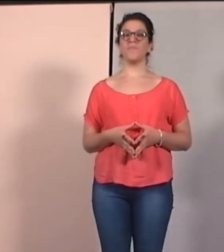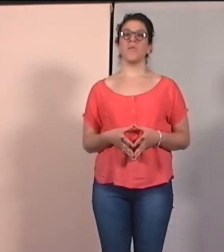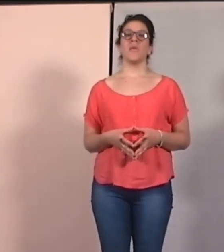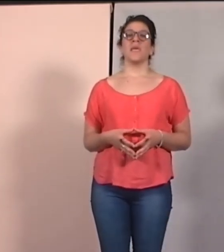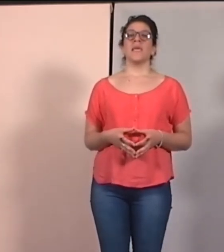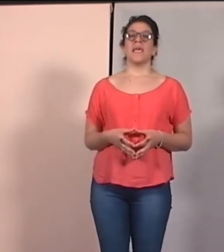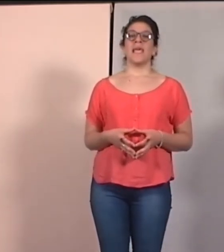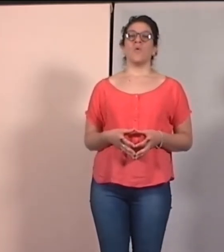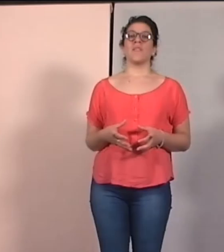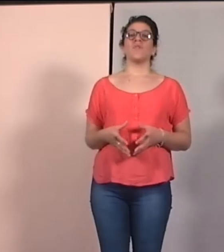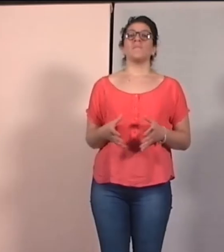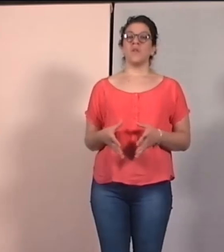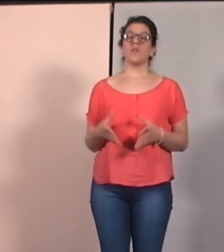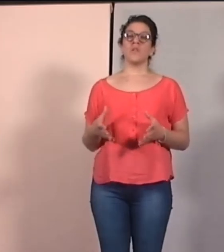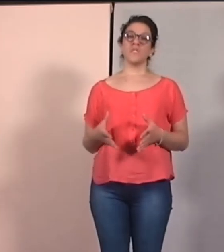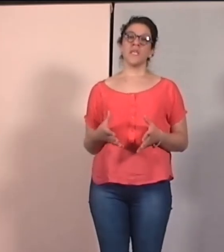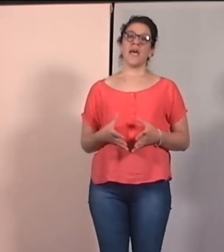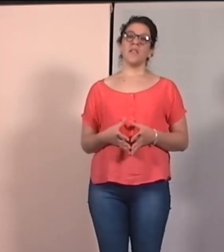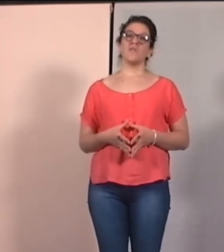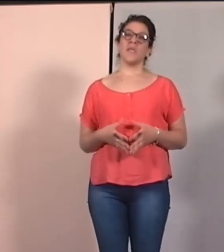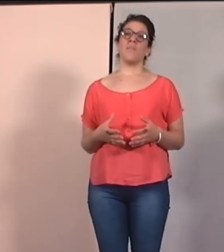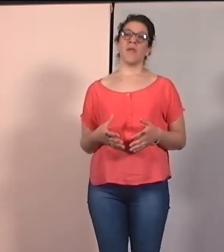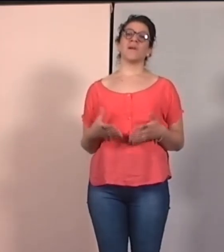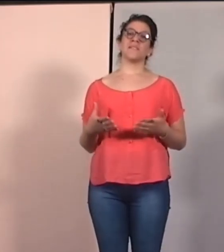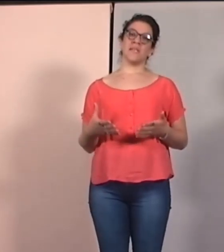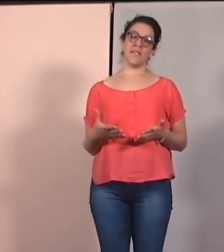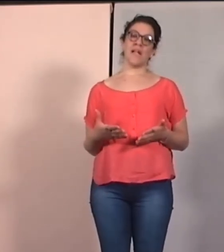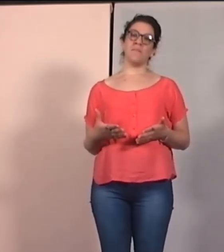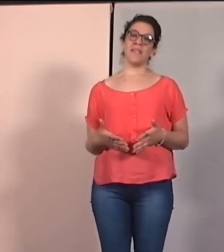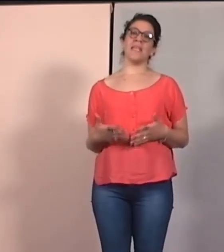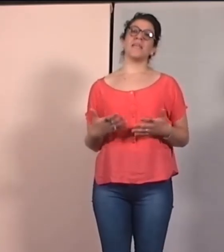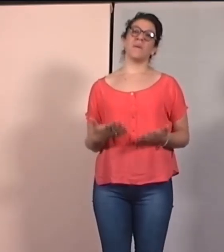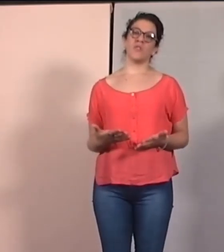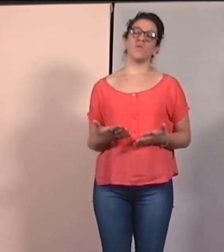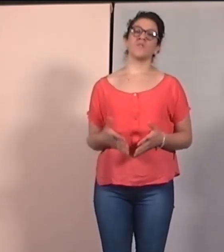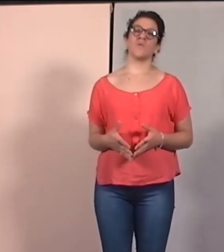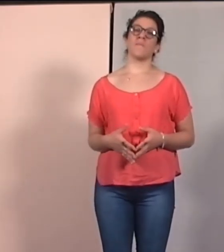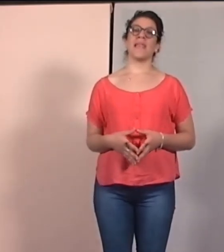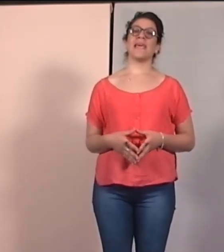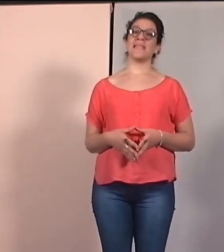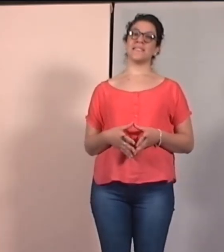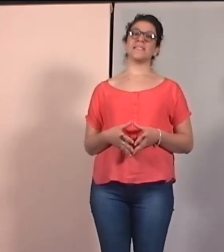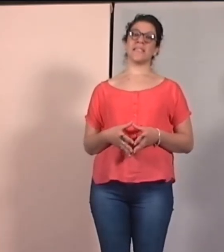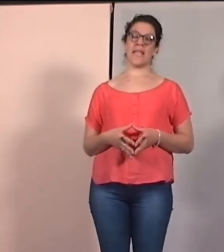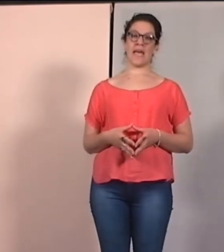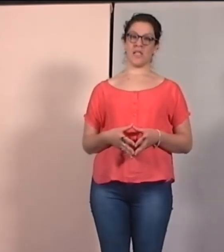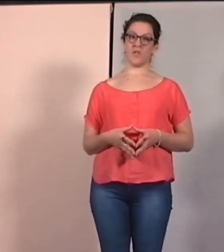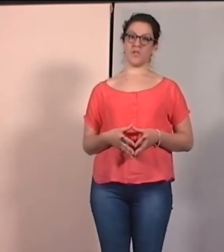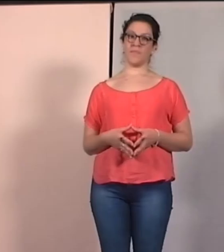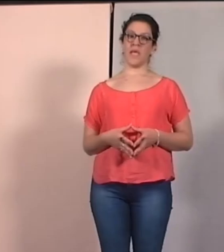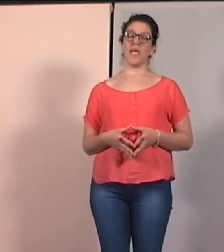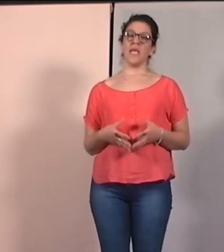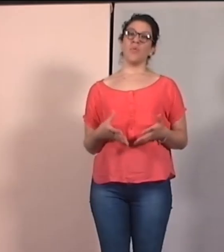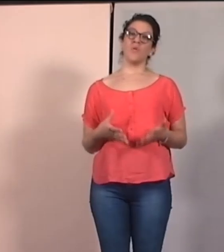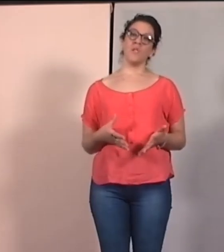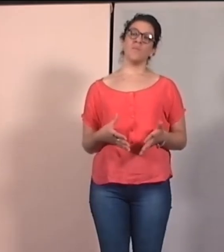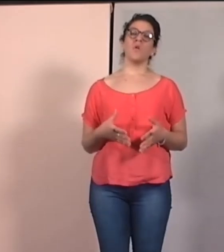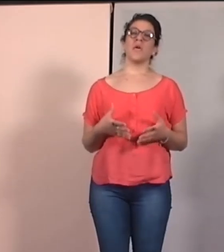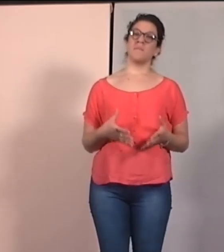Cuando el menor de 11 años disparó accidentalmente y mató a su hermana de 17 años Y por último, en